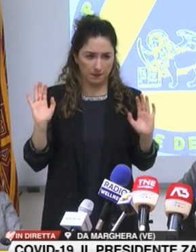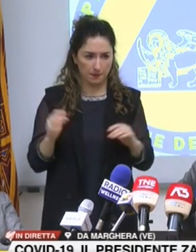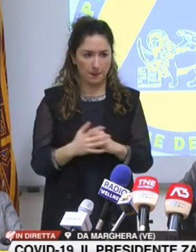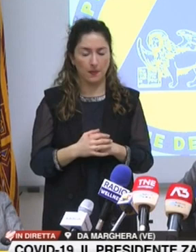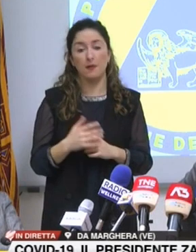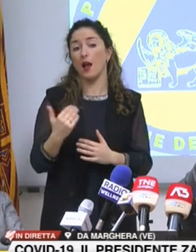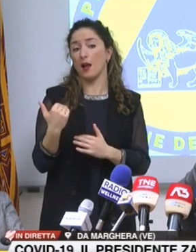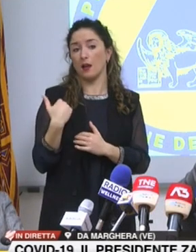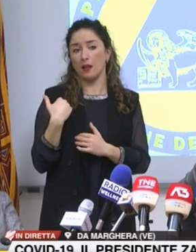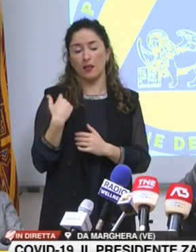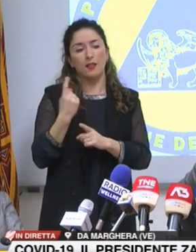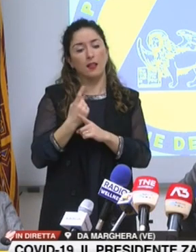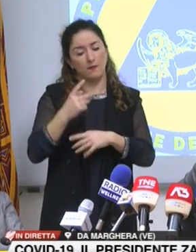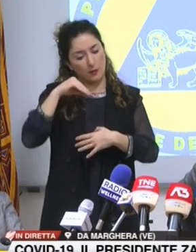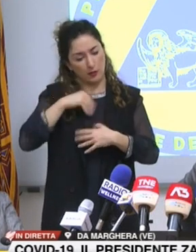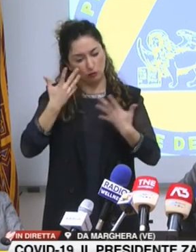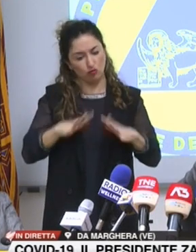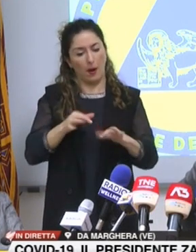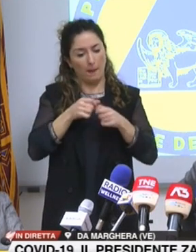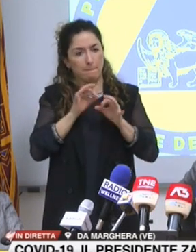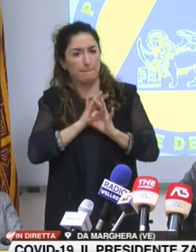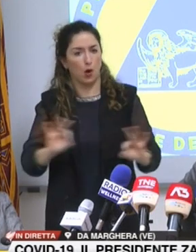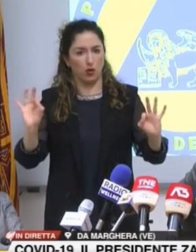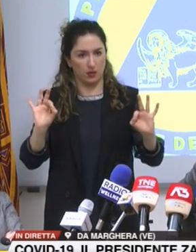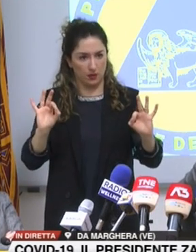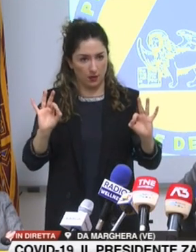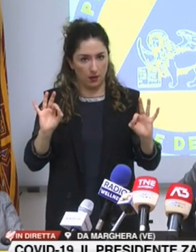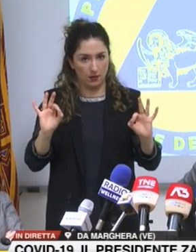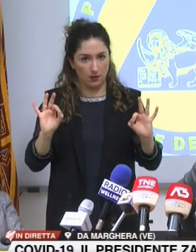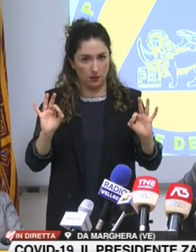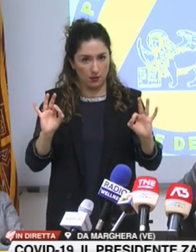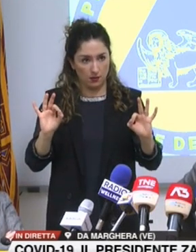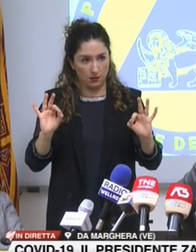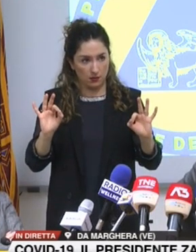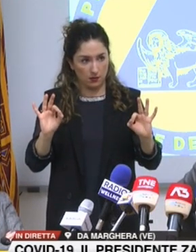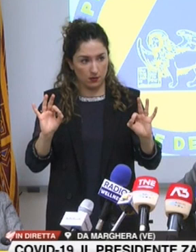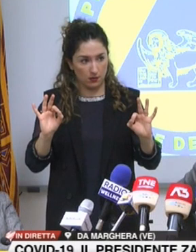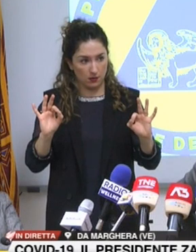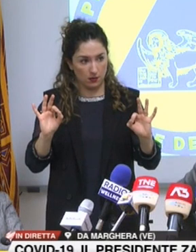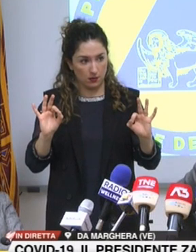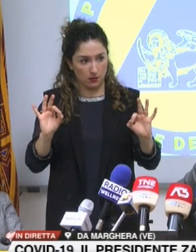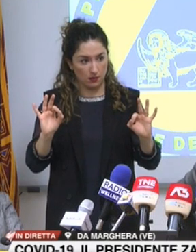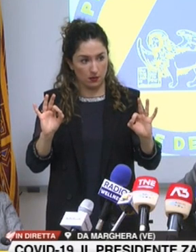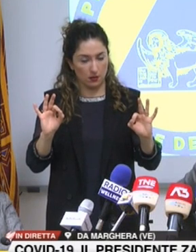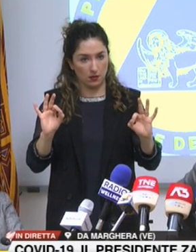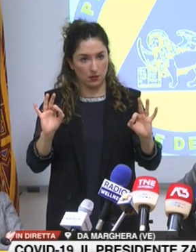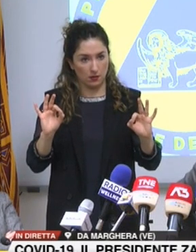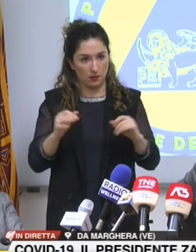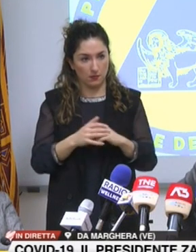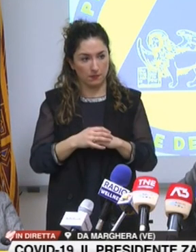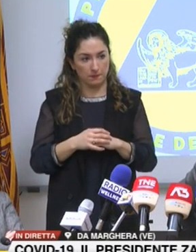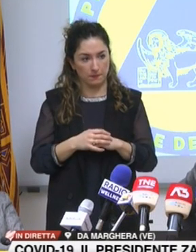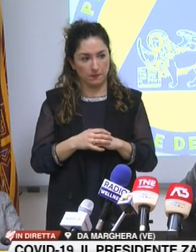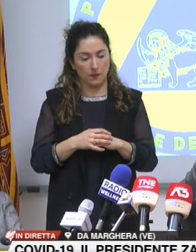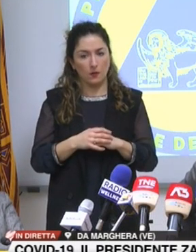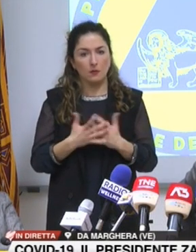responsabilità deve essere nell'indole umana, ma non la follia di andare sul crinale di un burrone. E